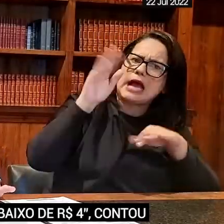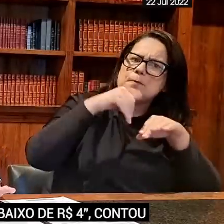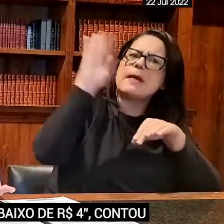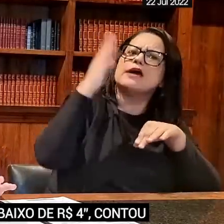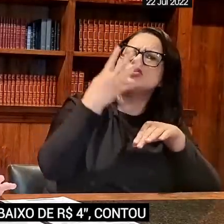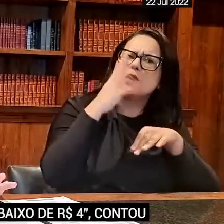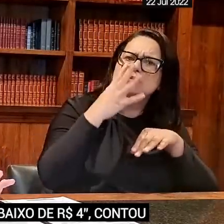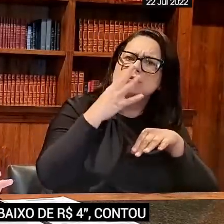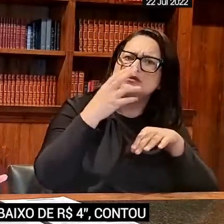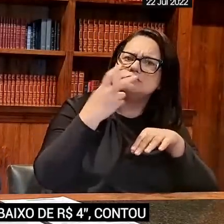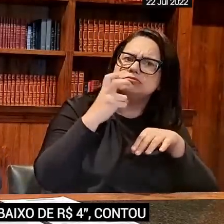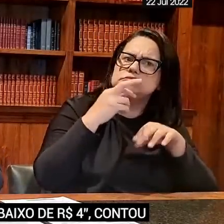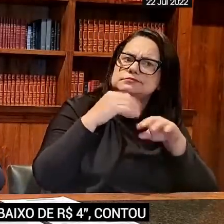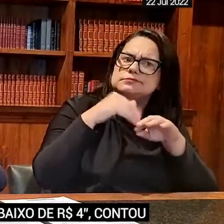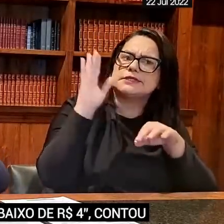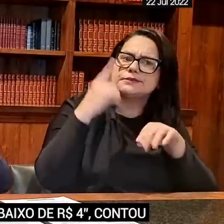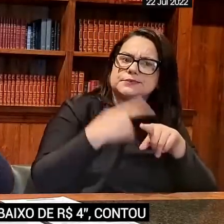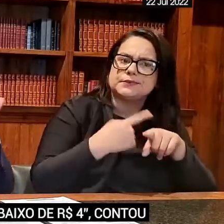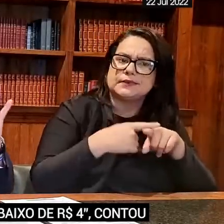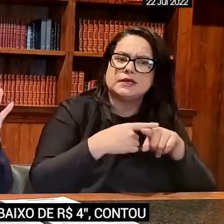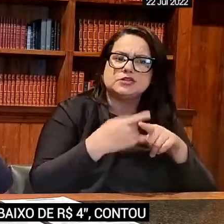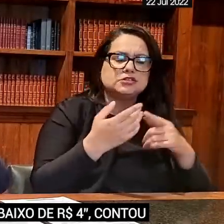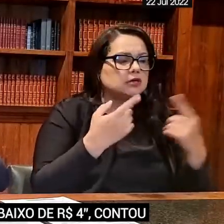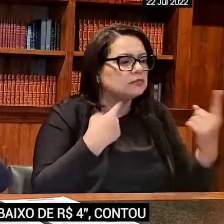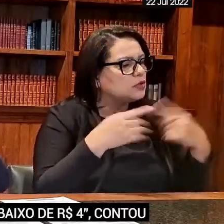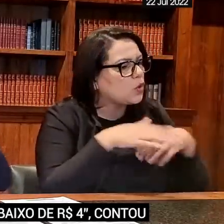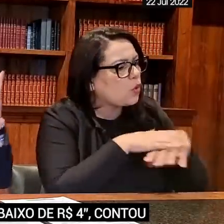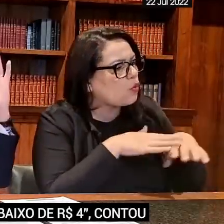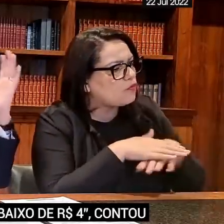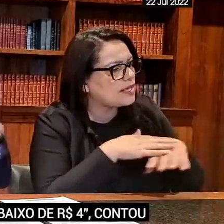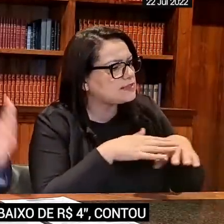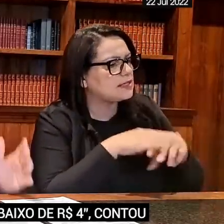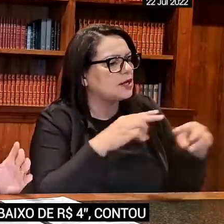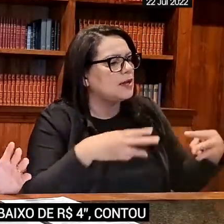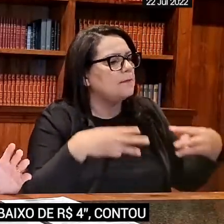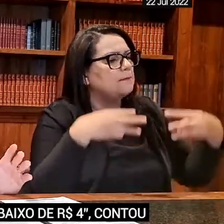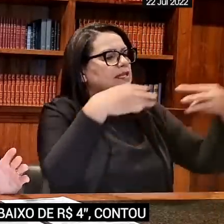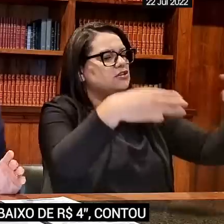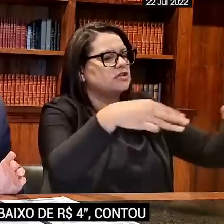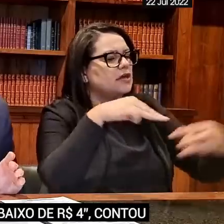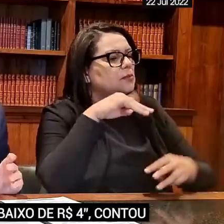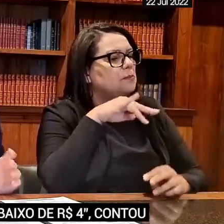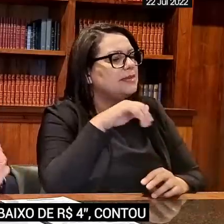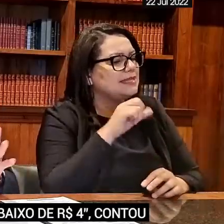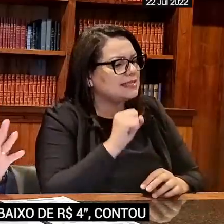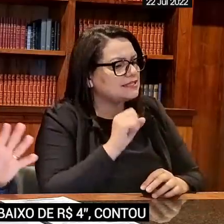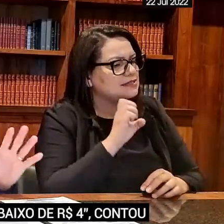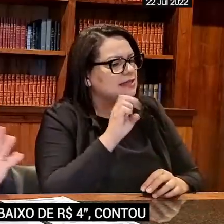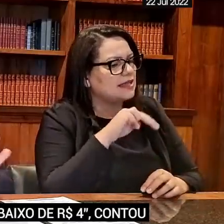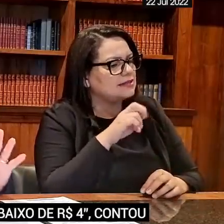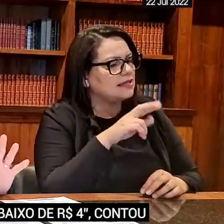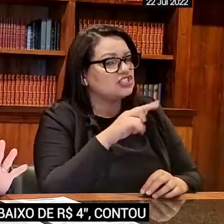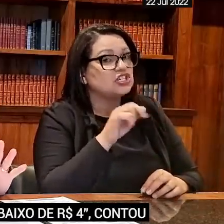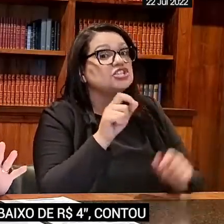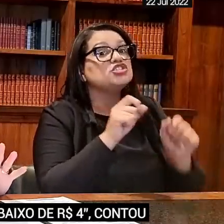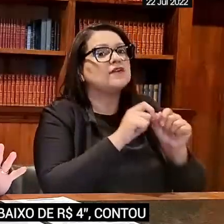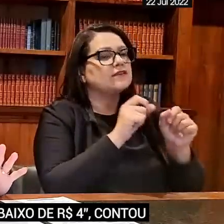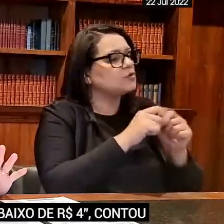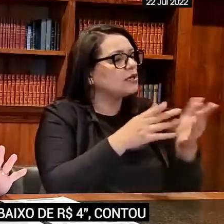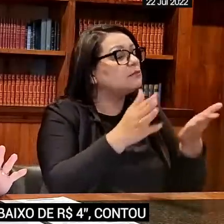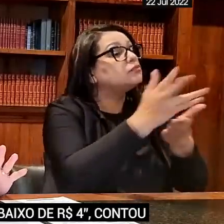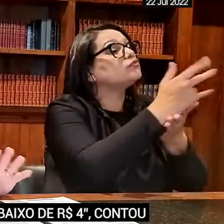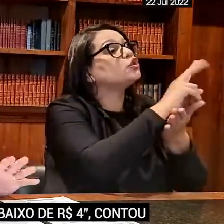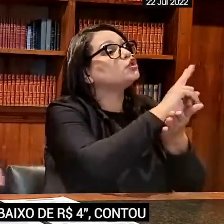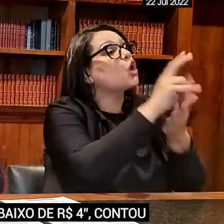aqui como está das minhas energia e quem sabe fazemos a ideia fazemos um super cada onde você vai poder entrar na